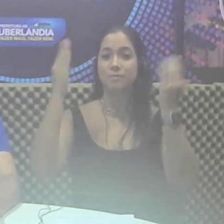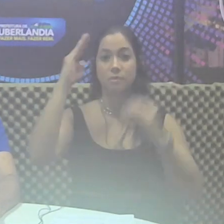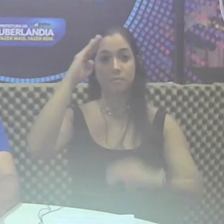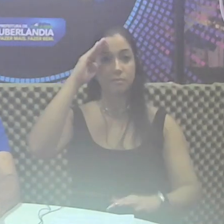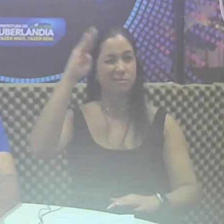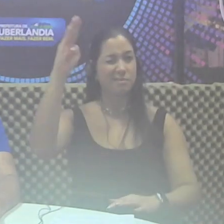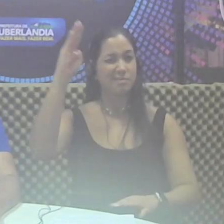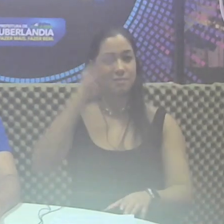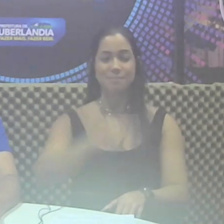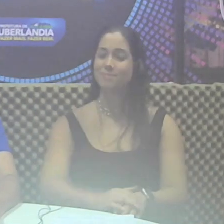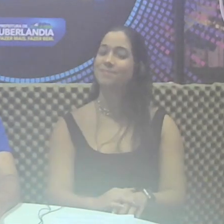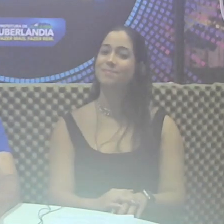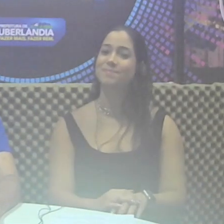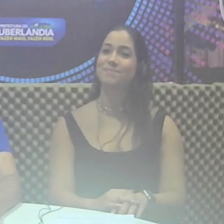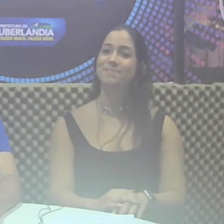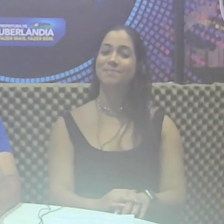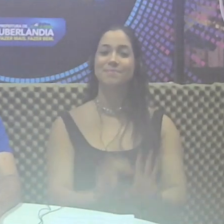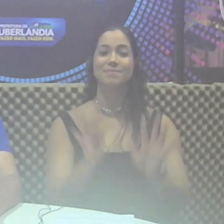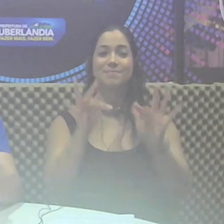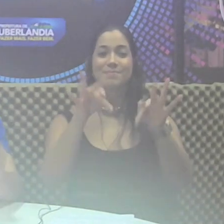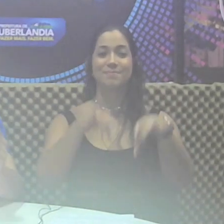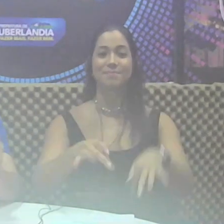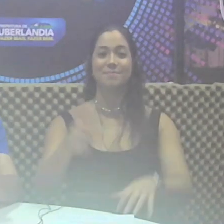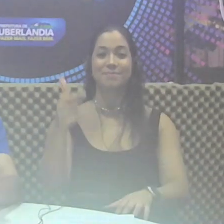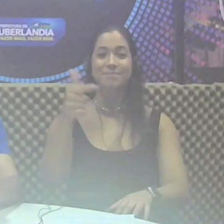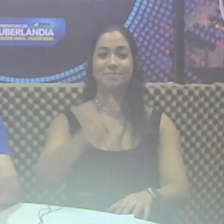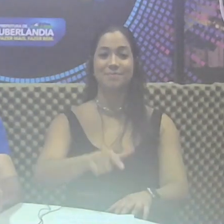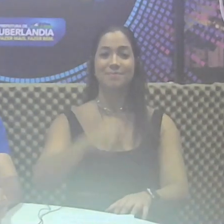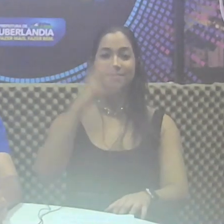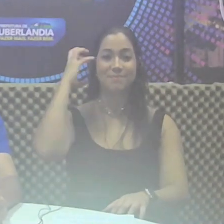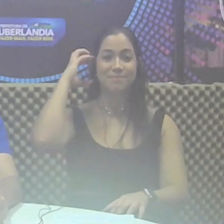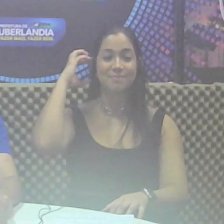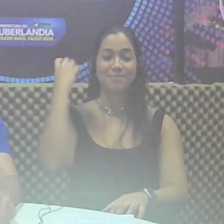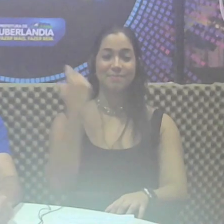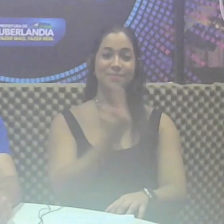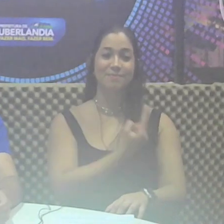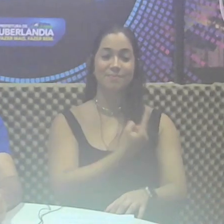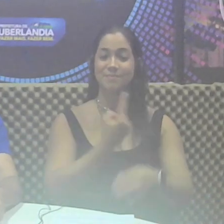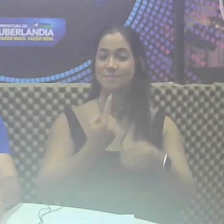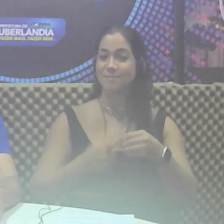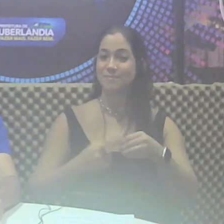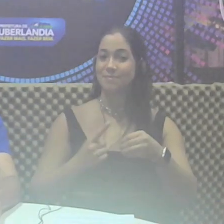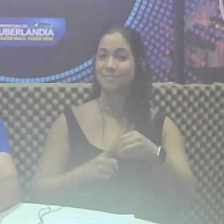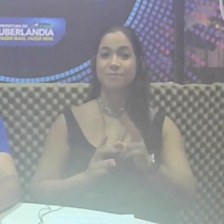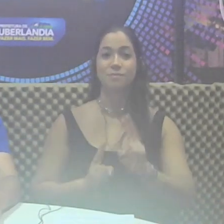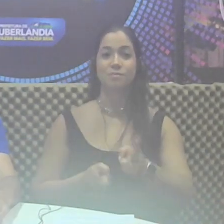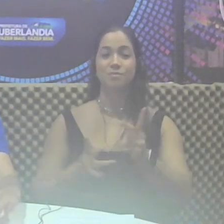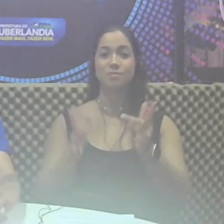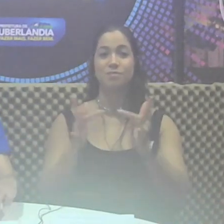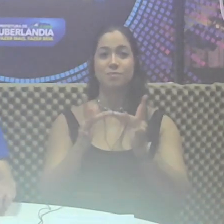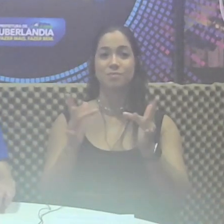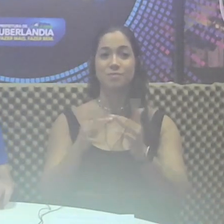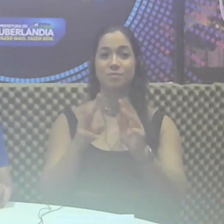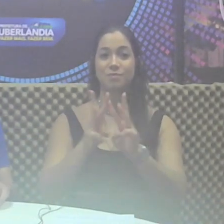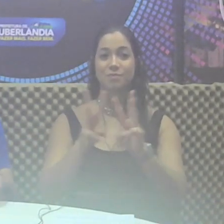fazer bem. Até a próxima. Fica por aqui mais uma edição do programa da Rádio Nossa Cidade.